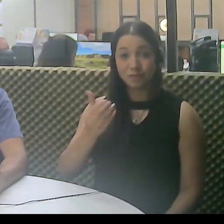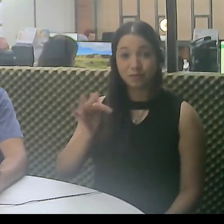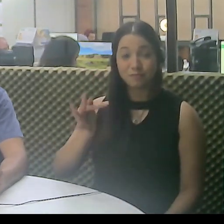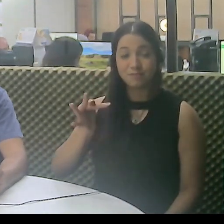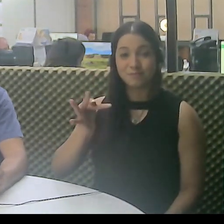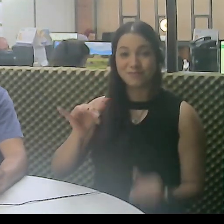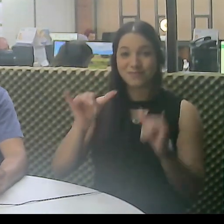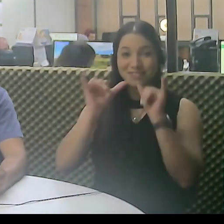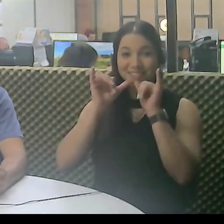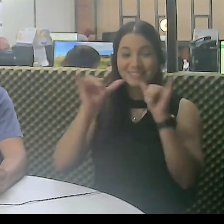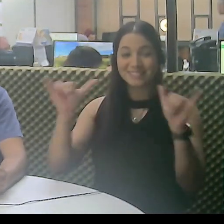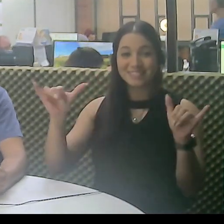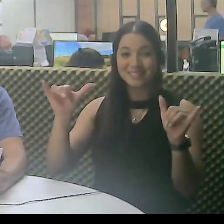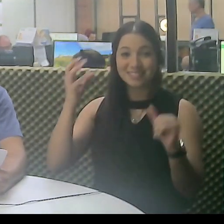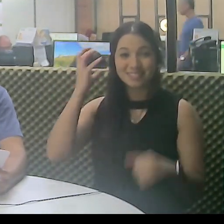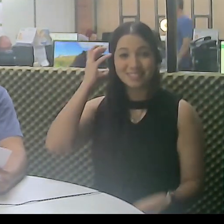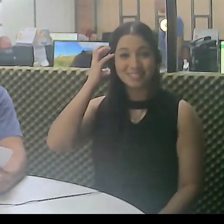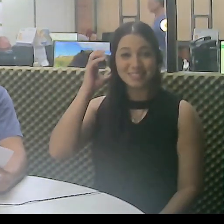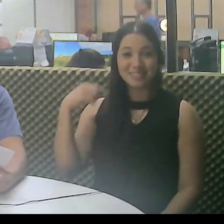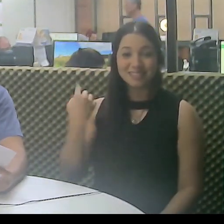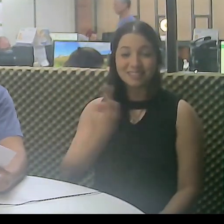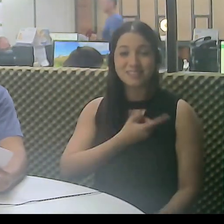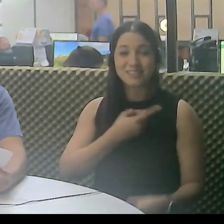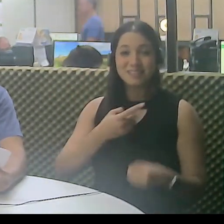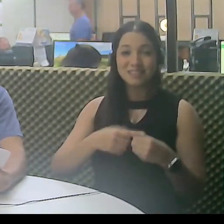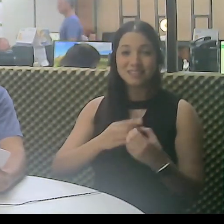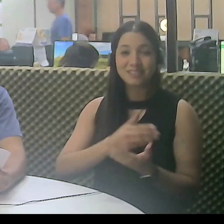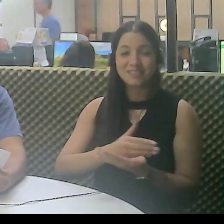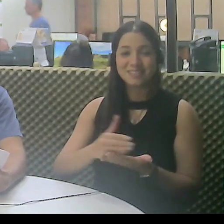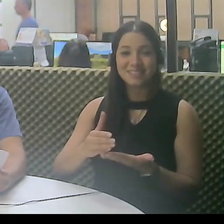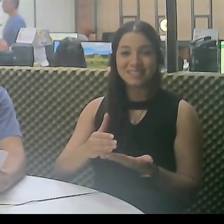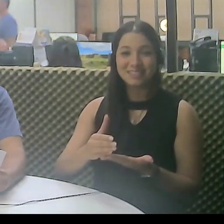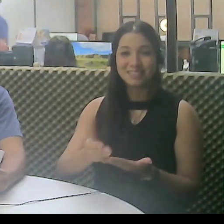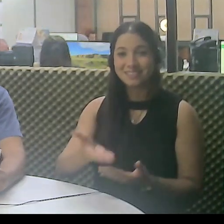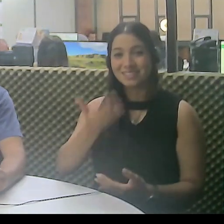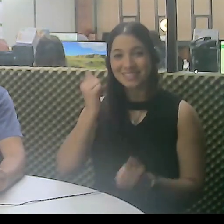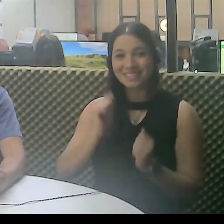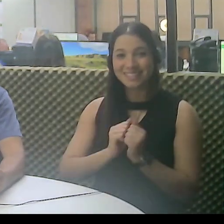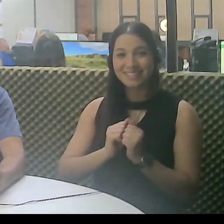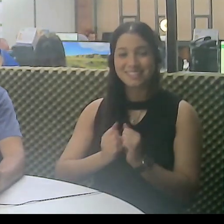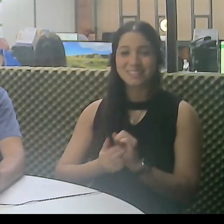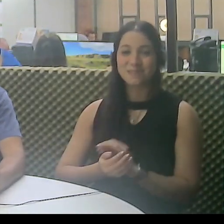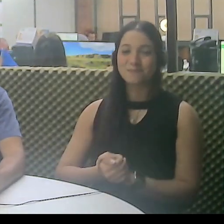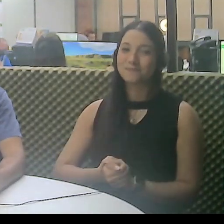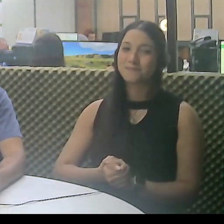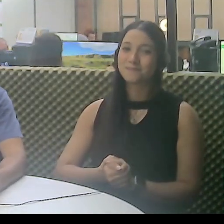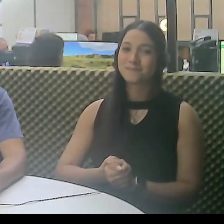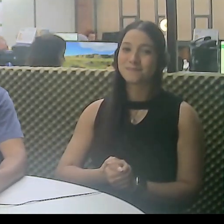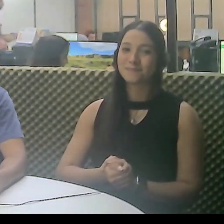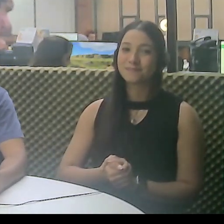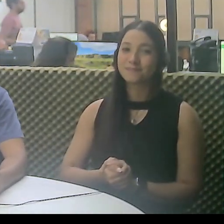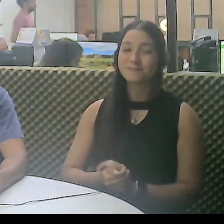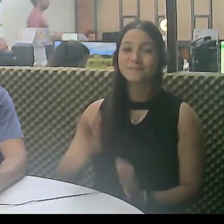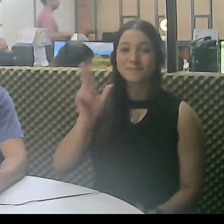fevereiro. Essas e outras notícias a partir de agora na Rádio Nossa Cidade. Vem com a gente!